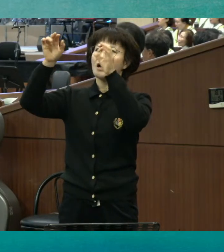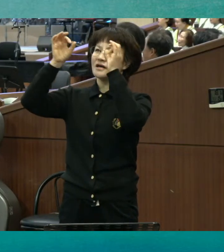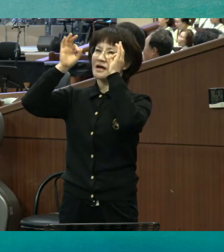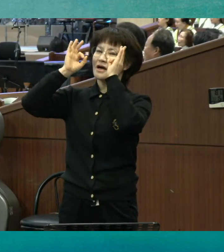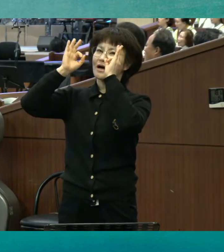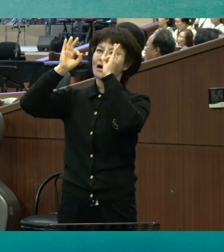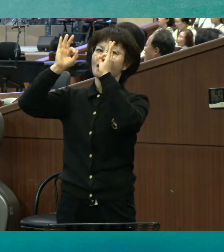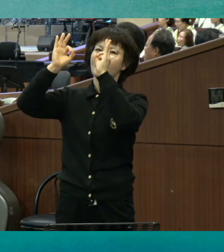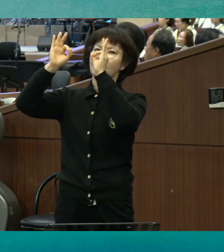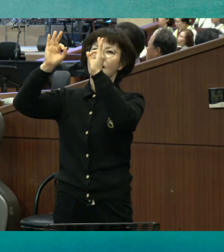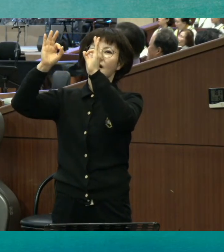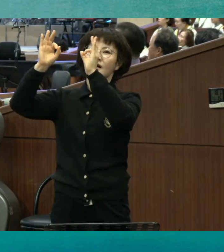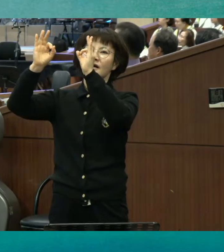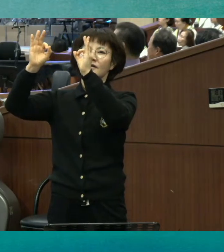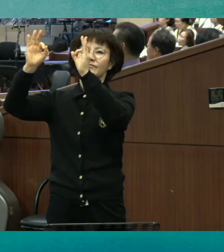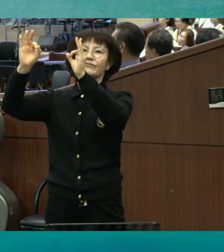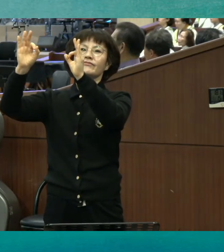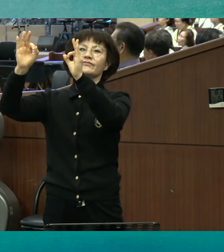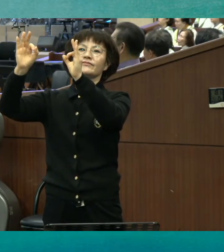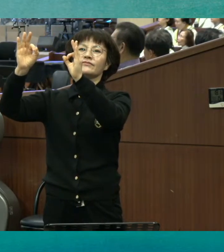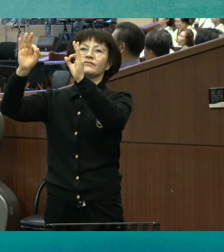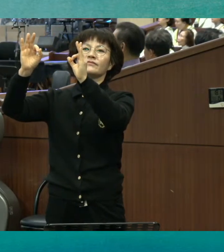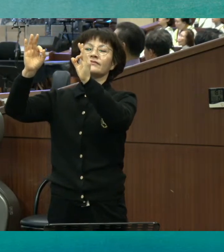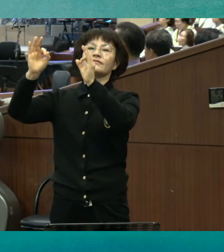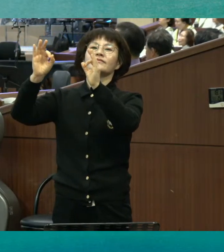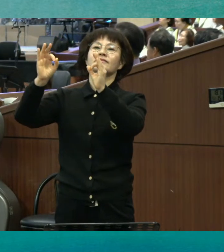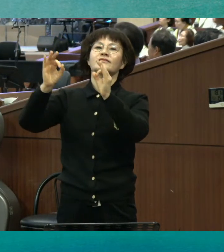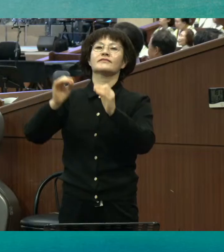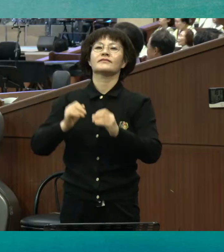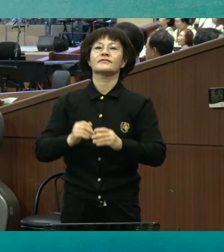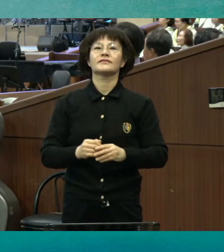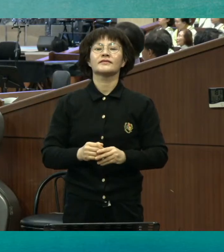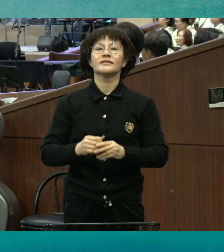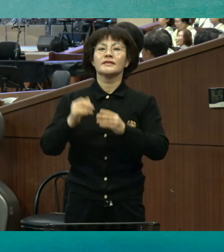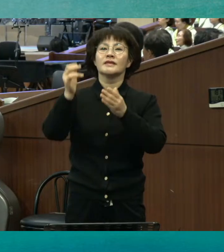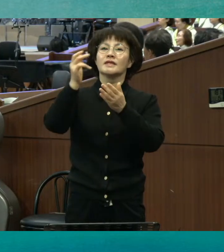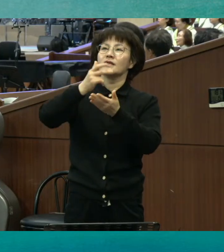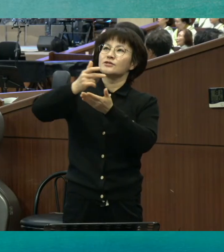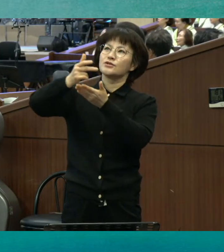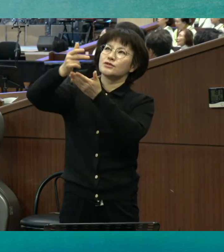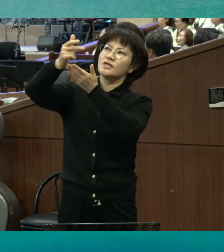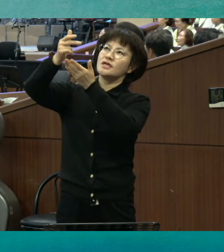바라라. 이렇게 고백할까요? 주님의 나라와